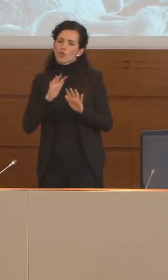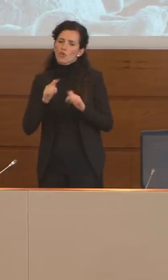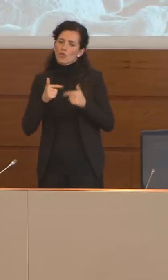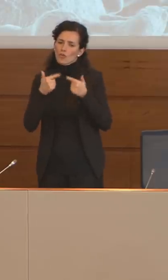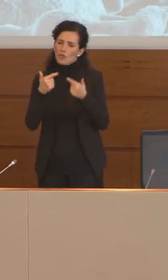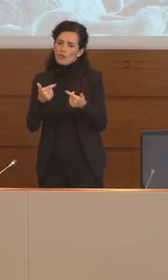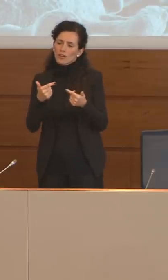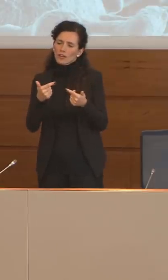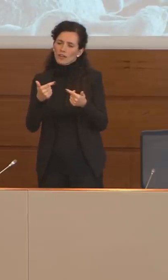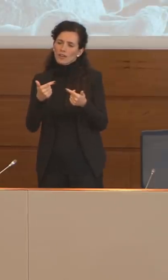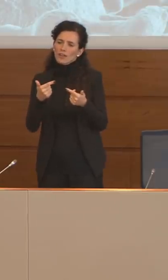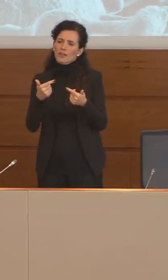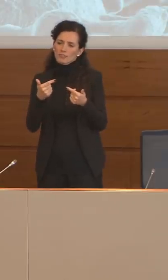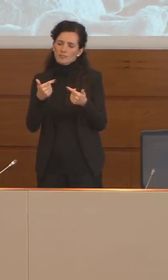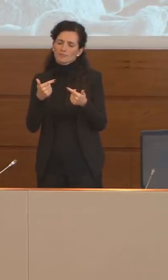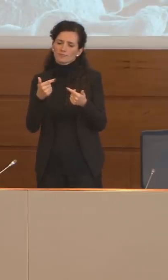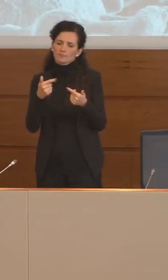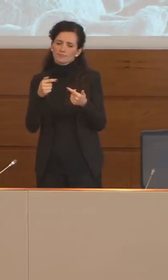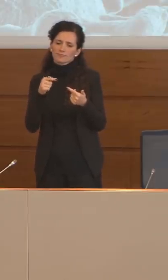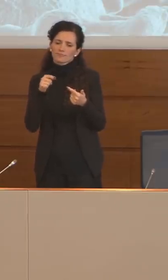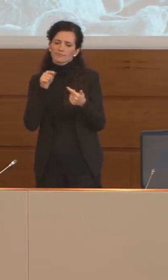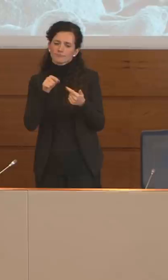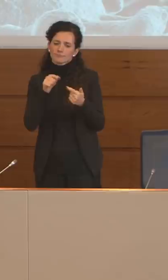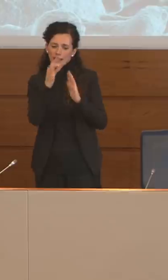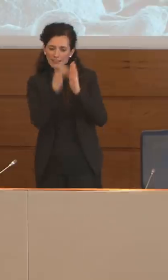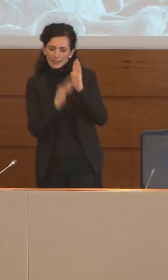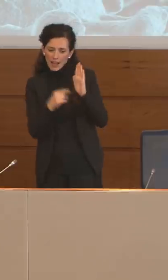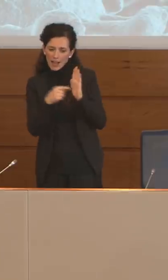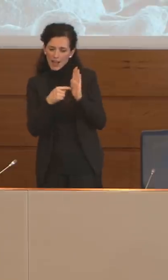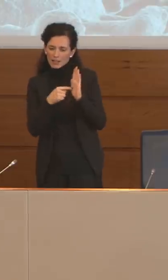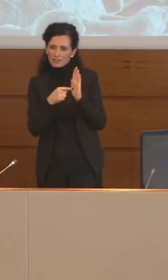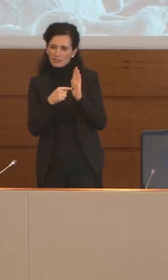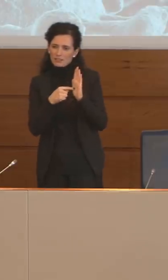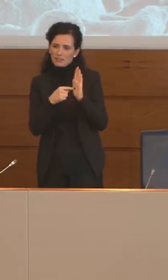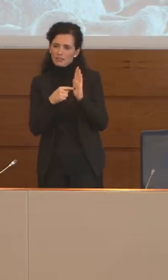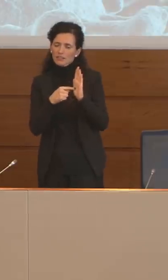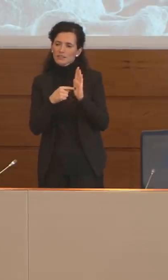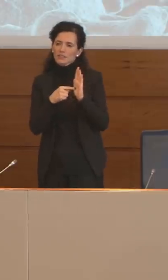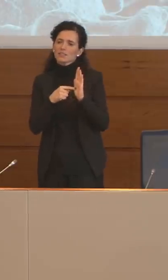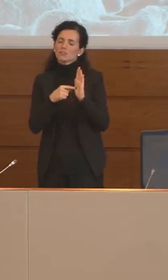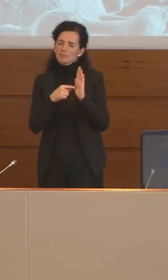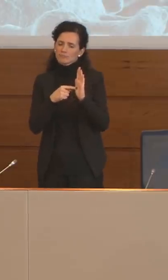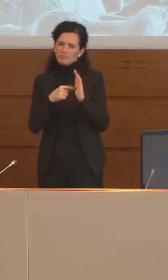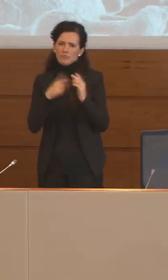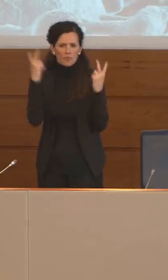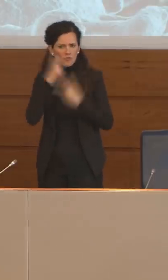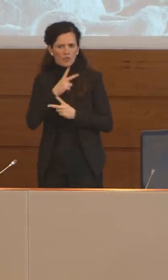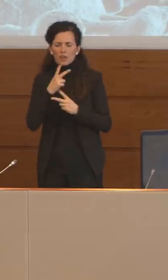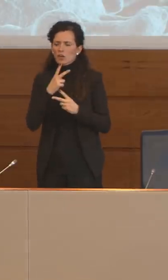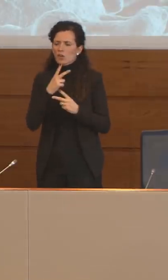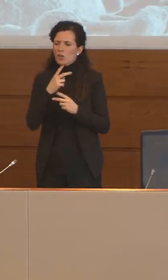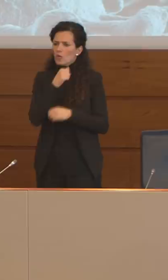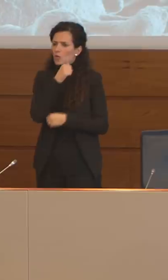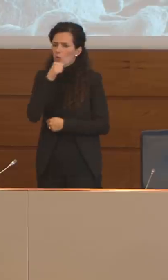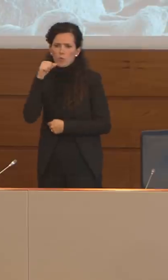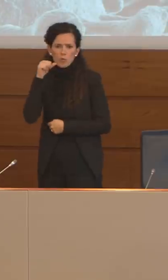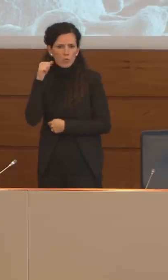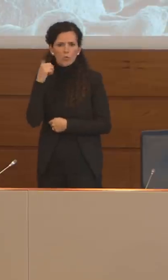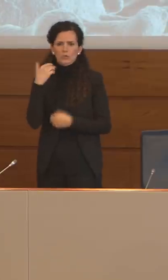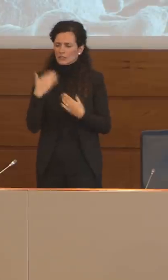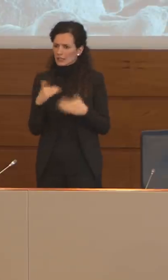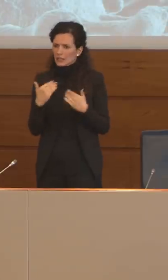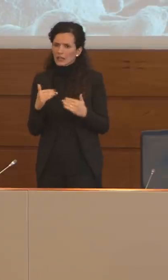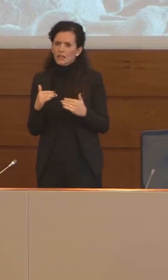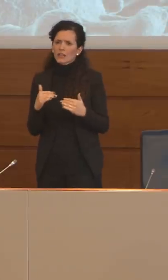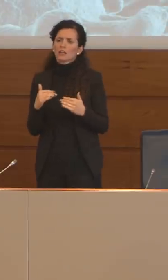accumulata attraverso questo tipo di dati sarà strumentalmente utile per meglio definire quelli che sono